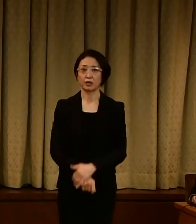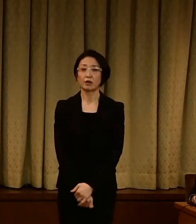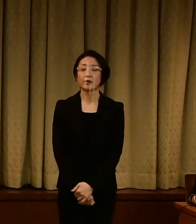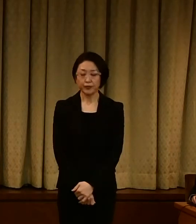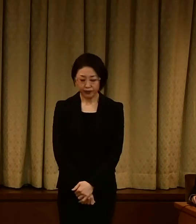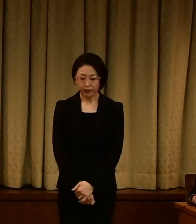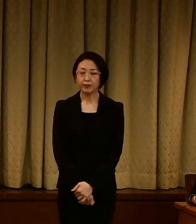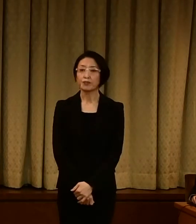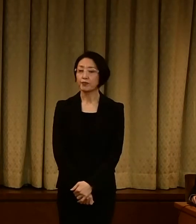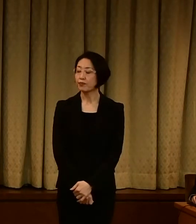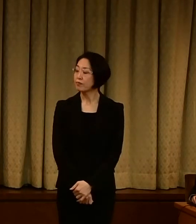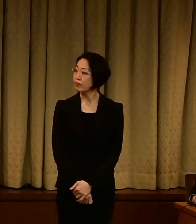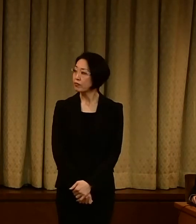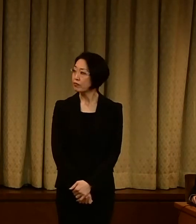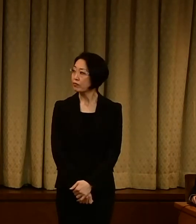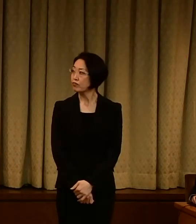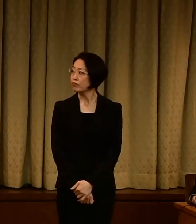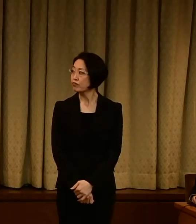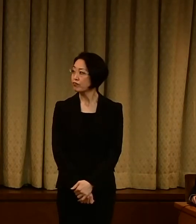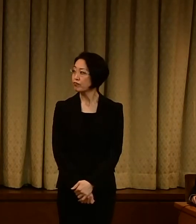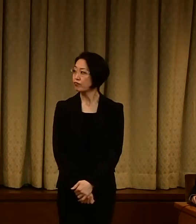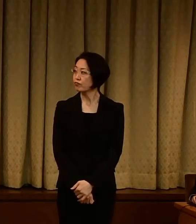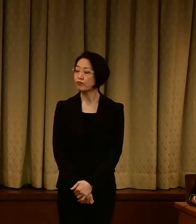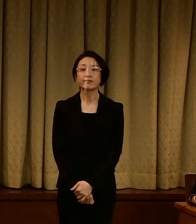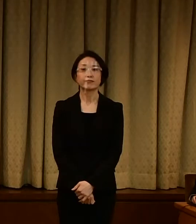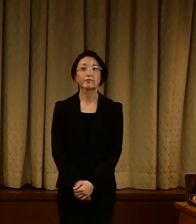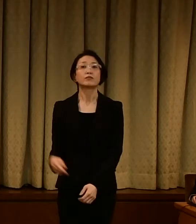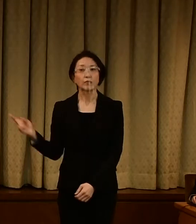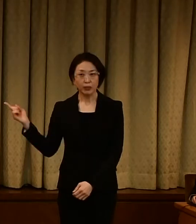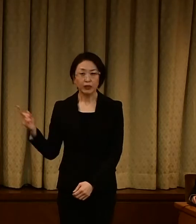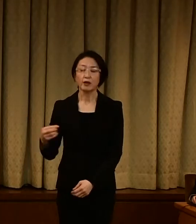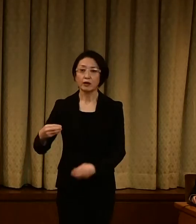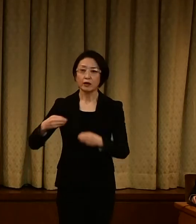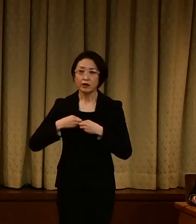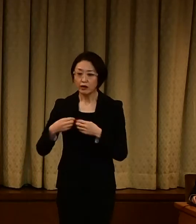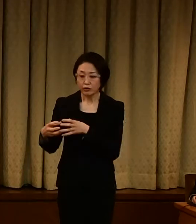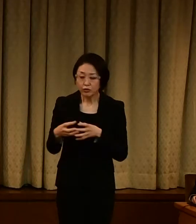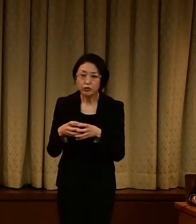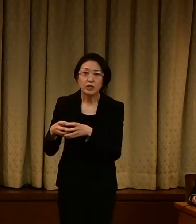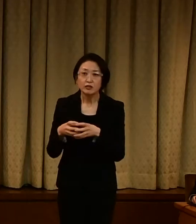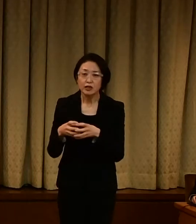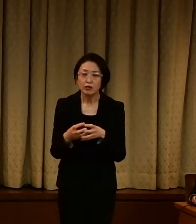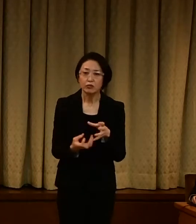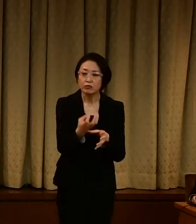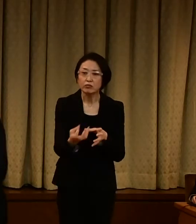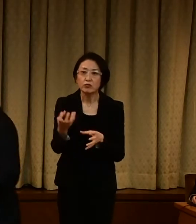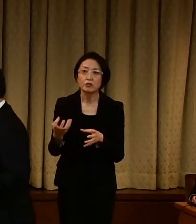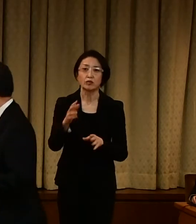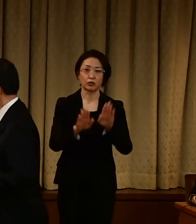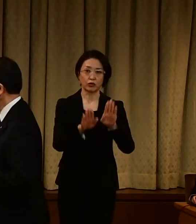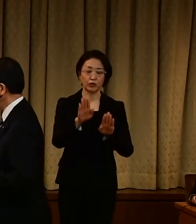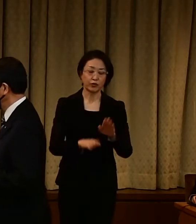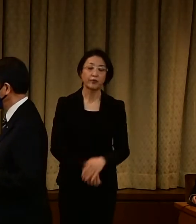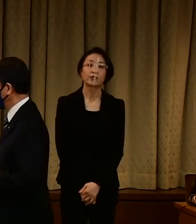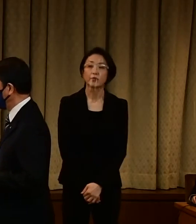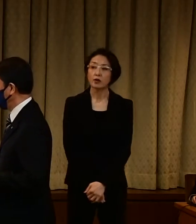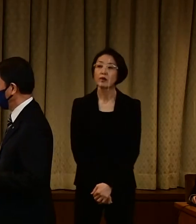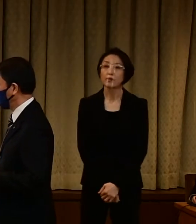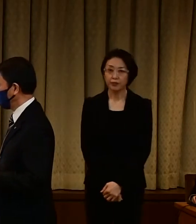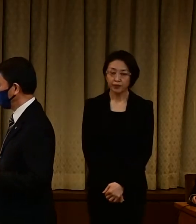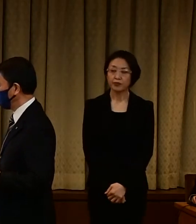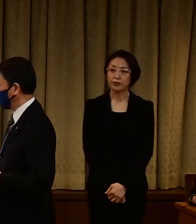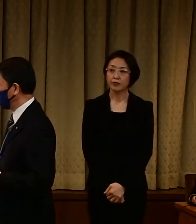ふうに思います。次お願いいたします。これはクラスターの発生状況でありますけれども、今年に入りまして